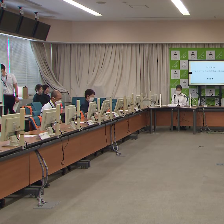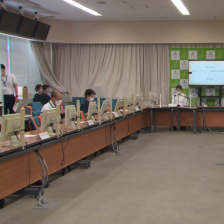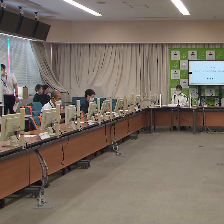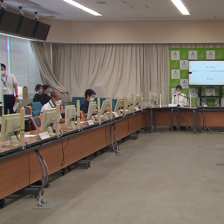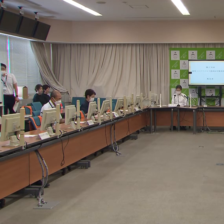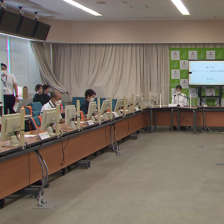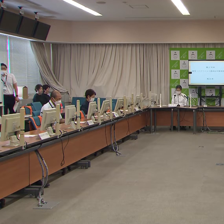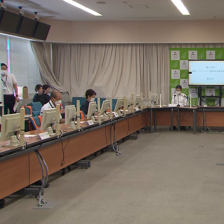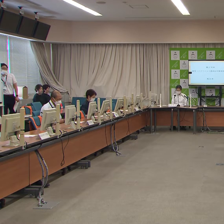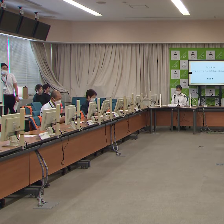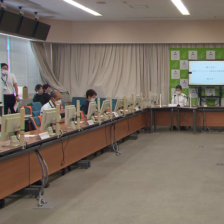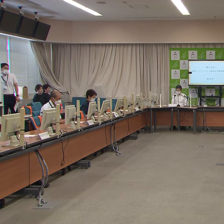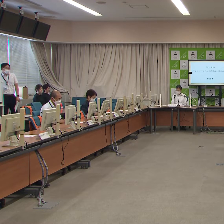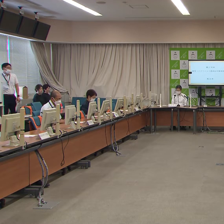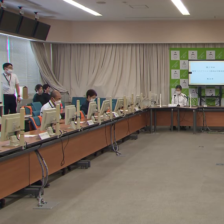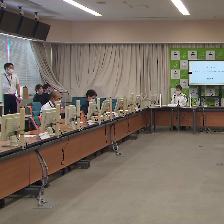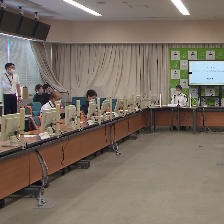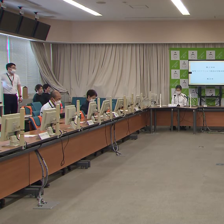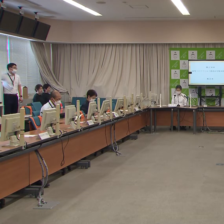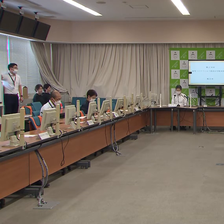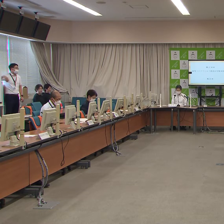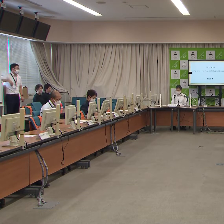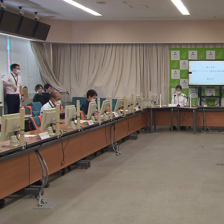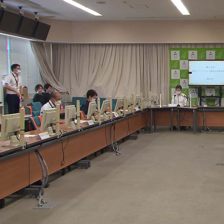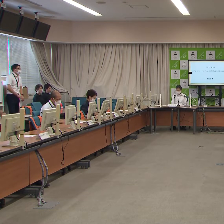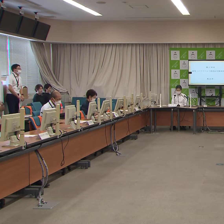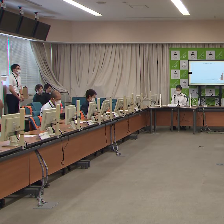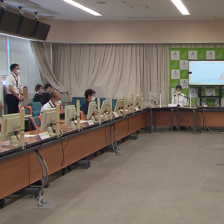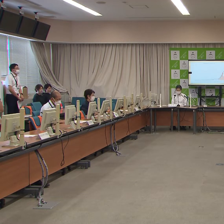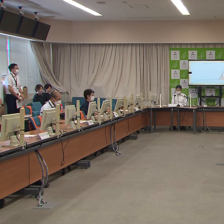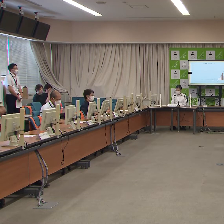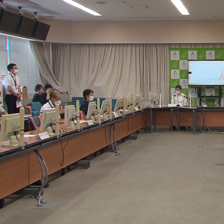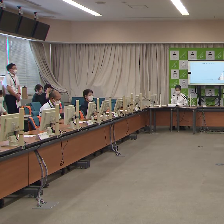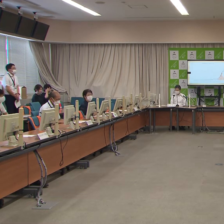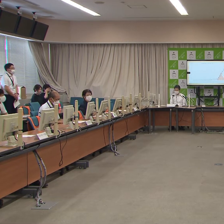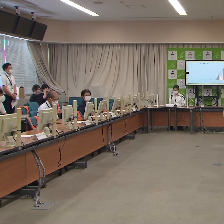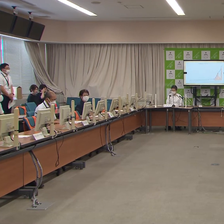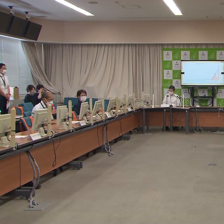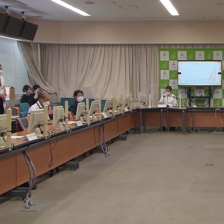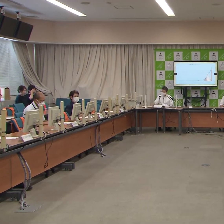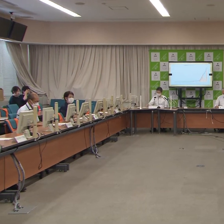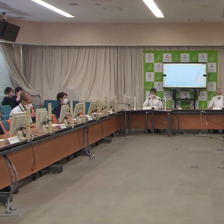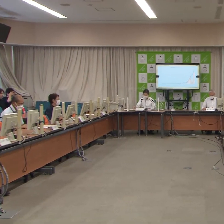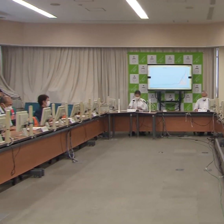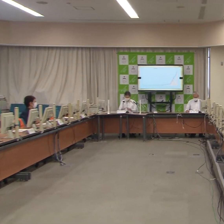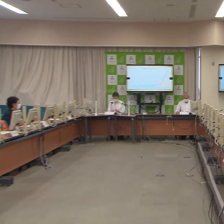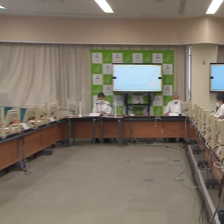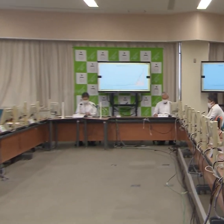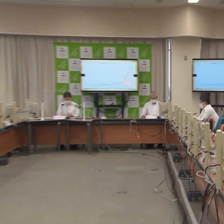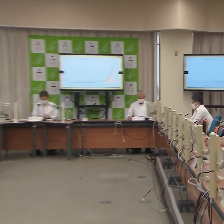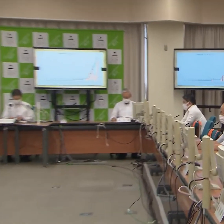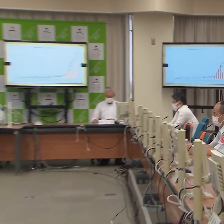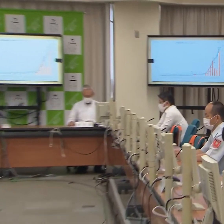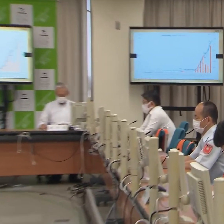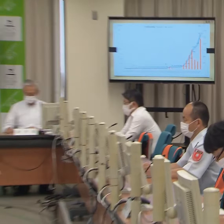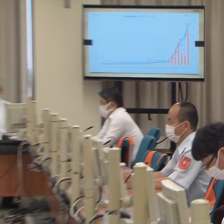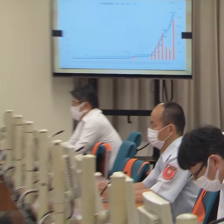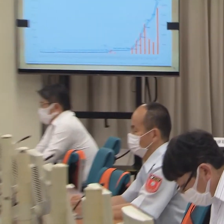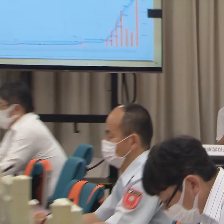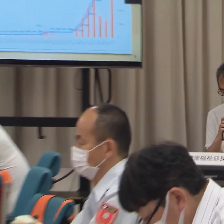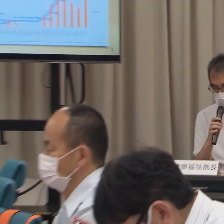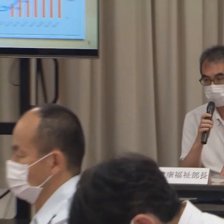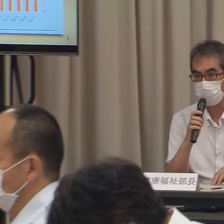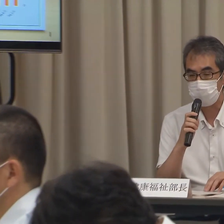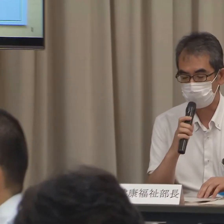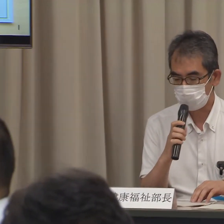内の感染状況について健康福祉部にお願いをいたします。 健康福祉部です。 A4 カラーの資